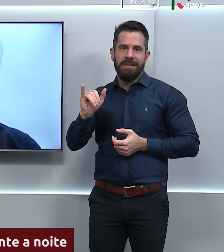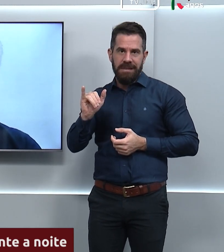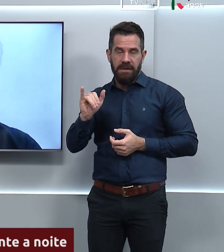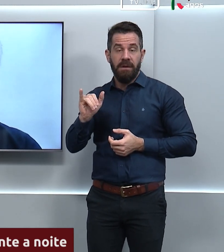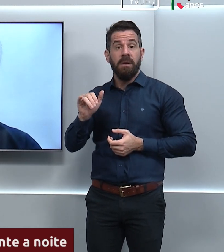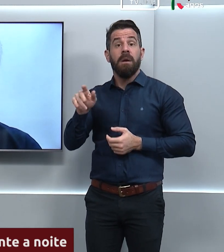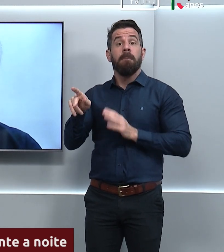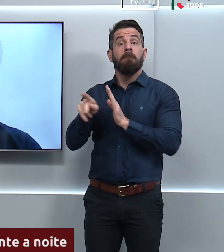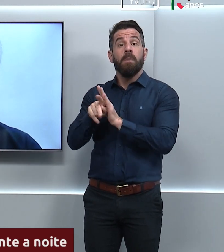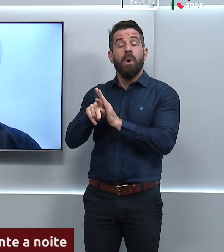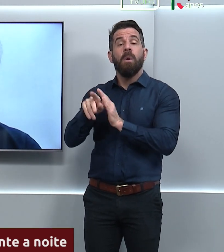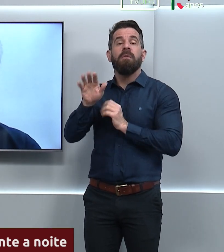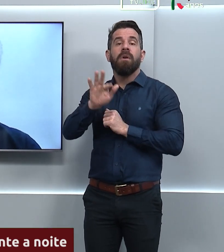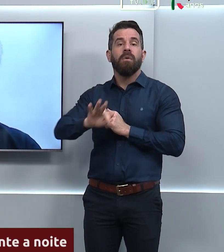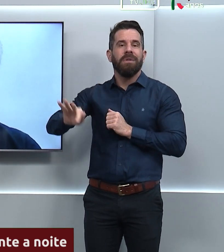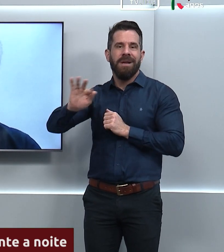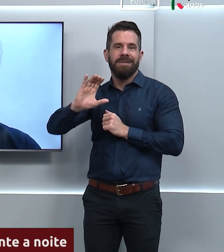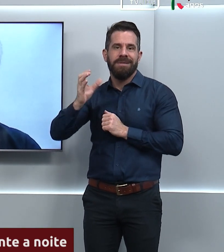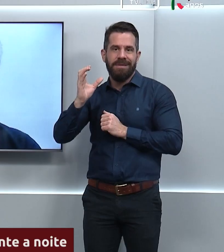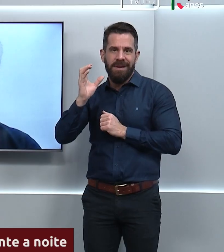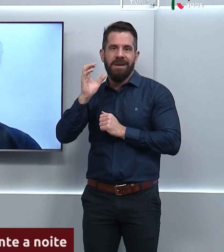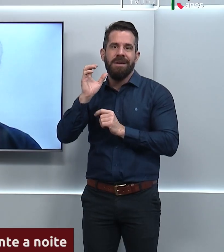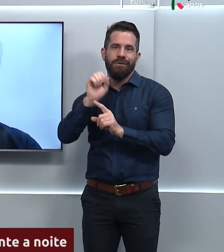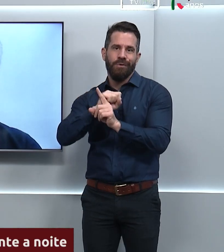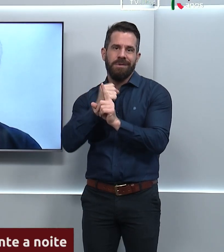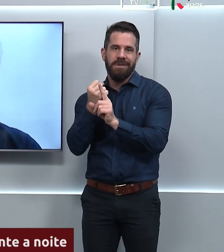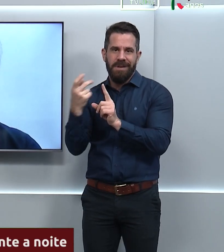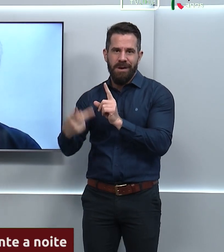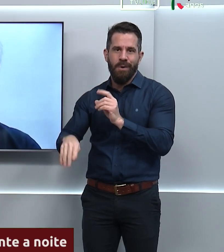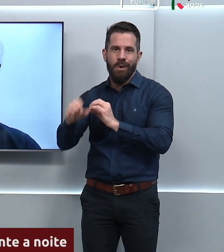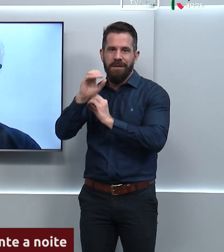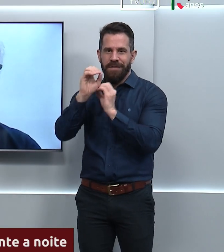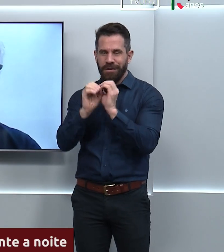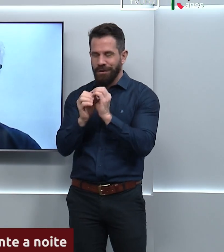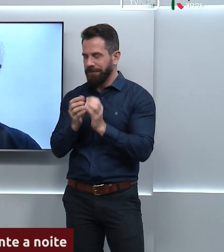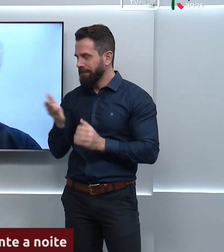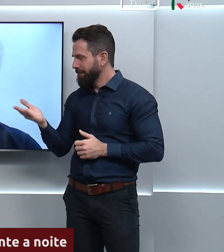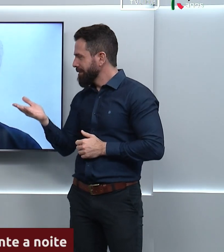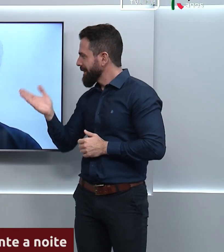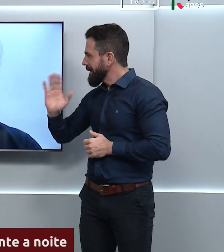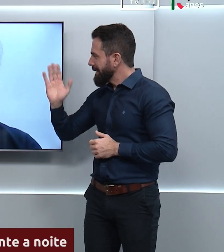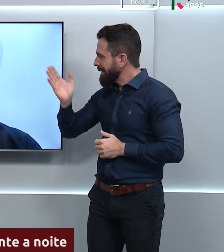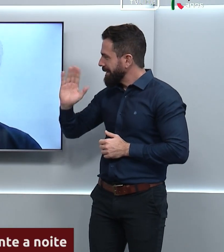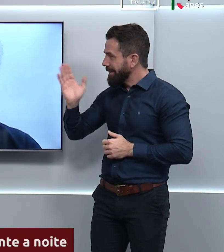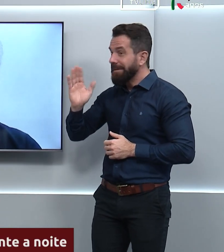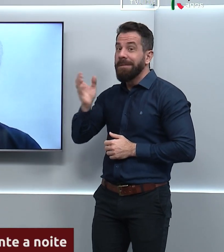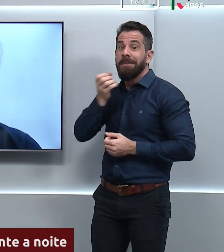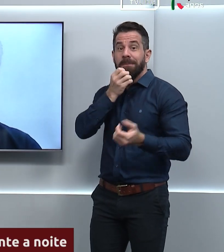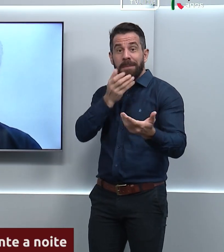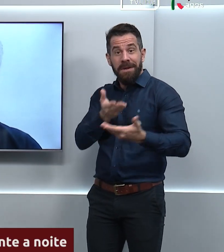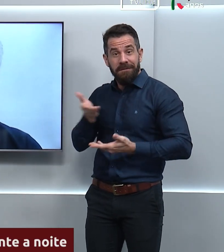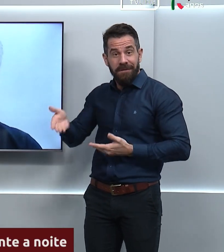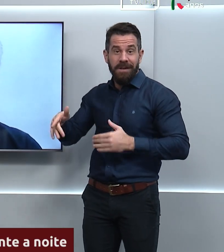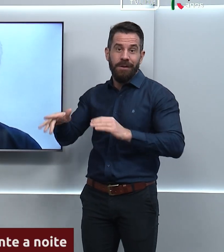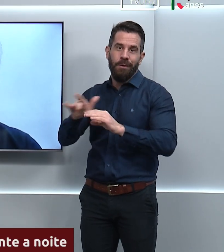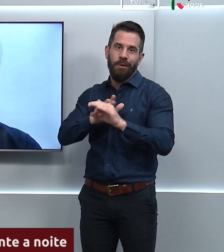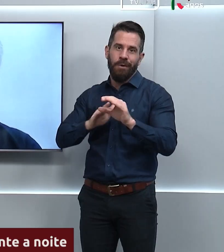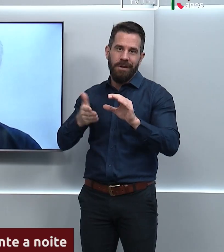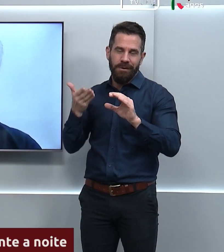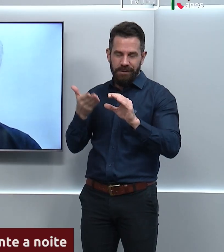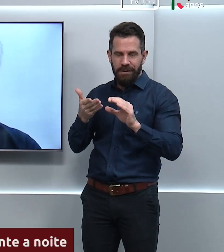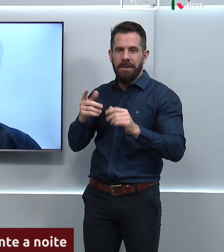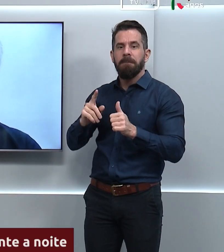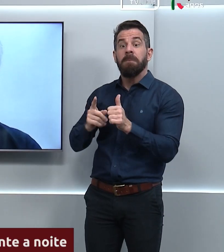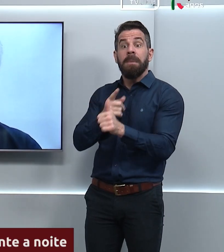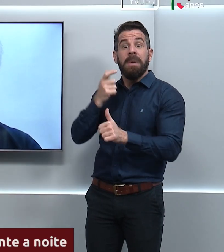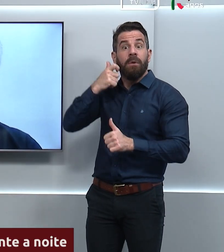da UFG e que já aparece aqui de forma remota para conversar com a gente. Olá, professor Dijaci, seja mais uma vez bem-vindo ao Conexões. Peço